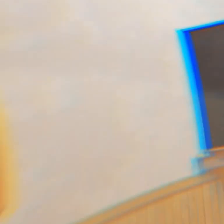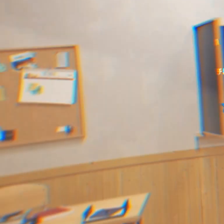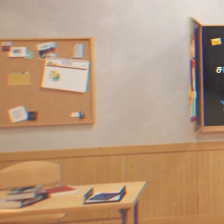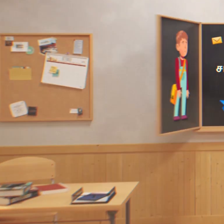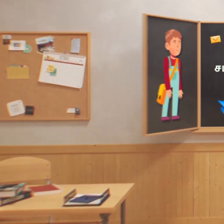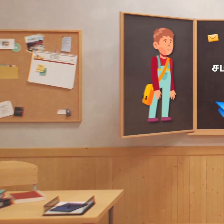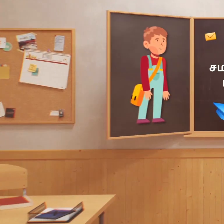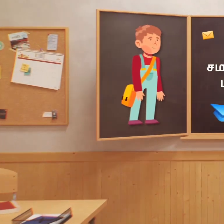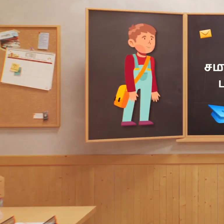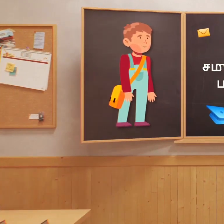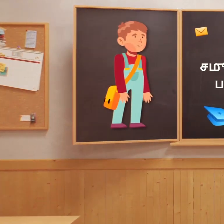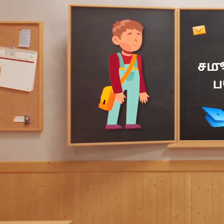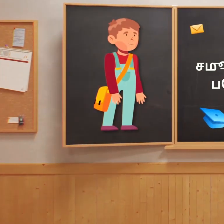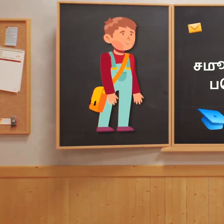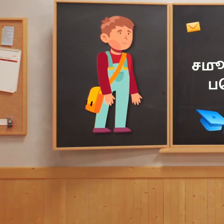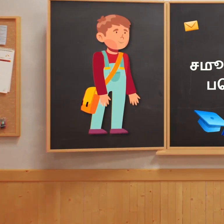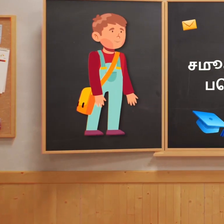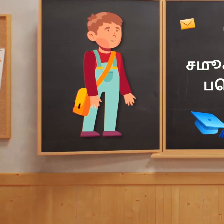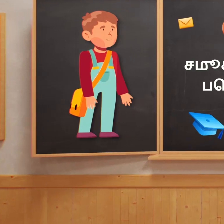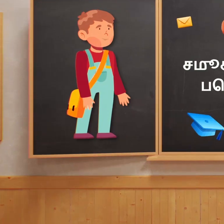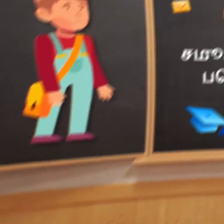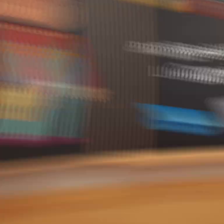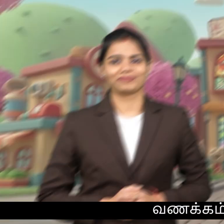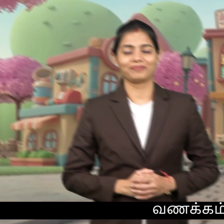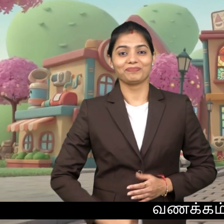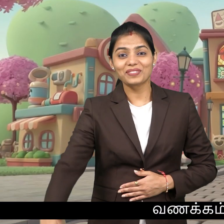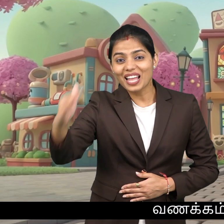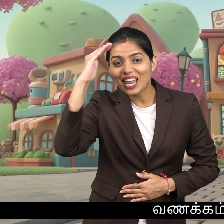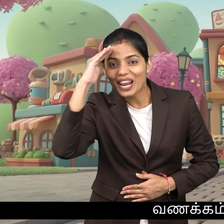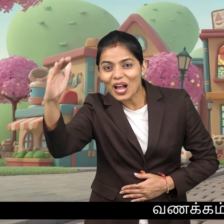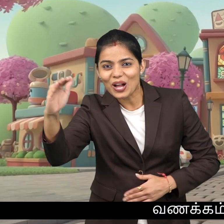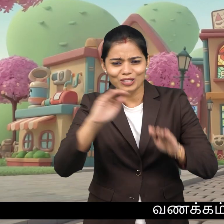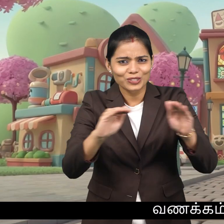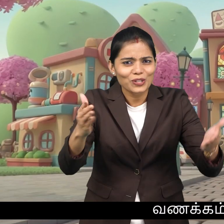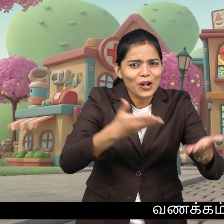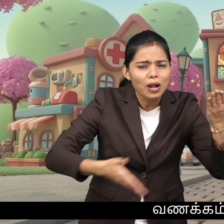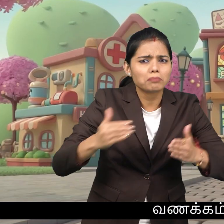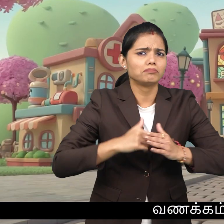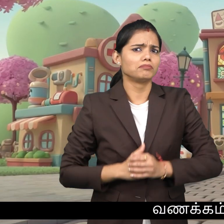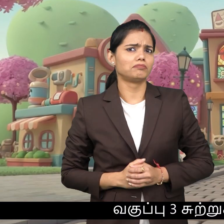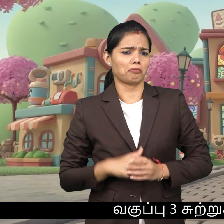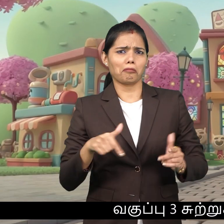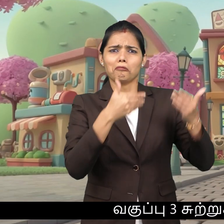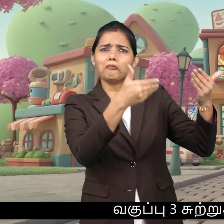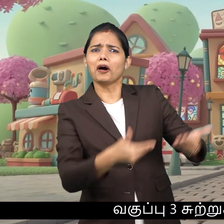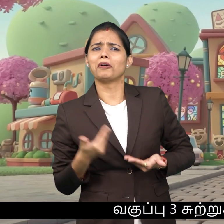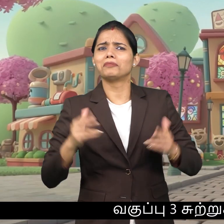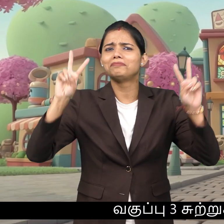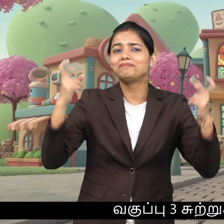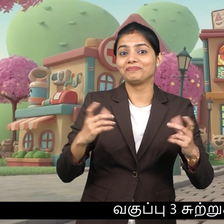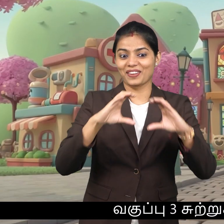தலைப்பு சமூக வாழ்க்கைக்கான பொது சேவைகள். வணக்கம் மாணவ செல்வங்களே, வகுப்பு